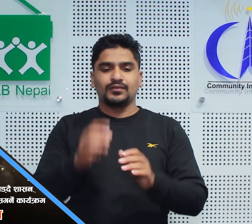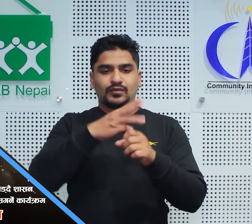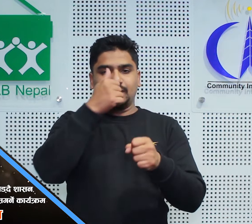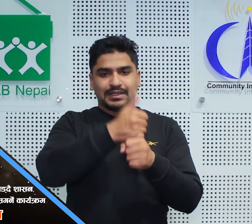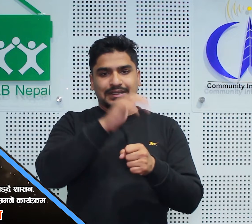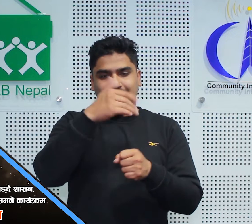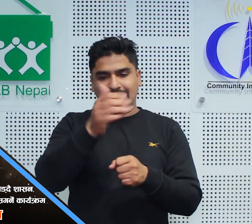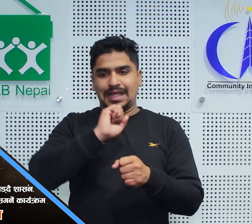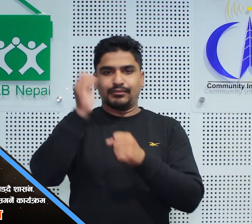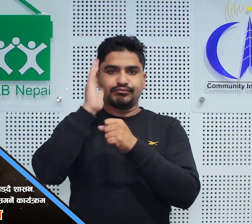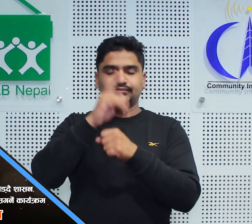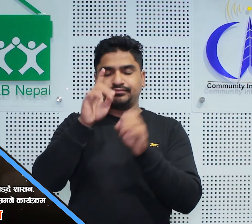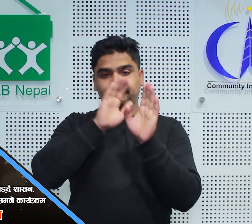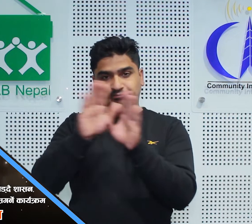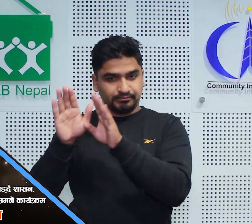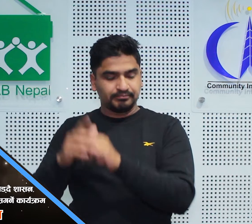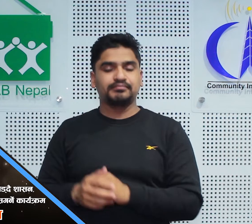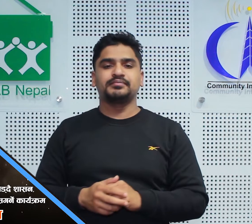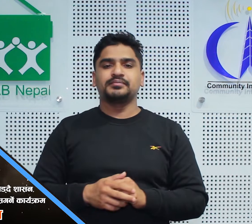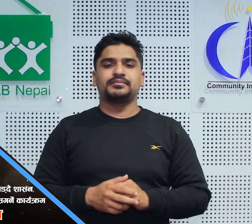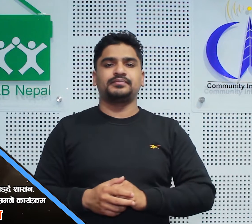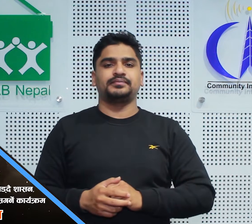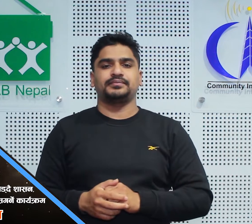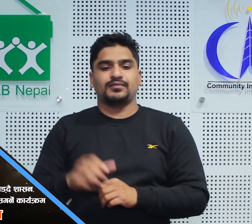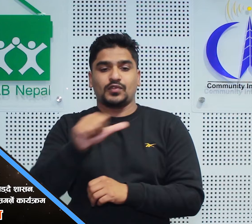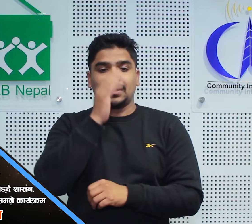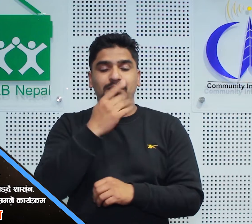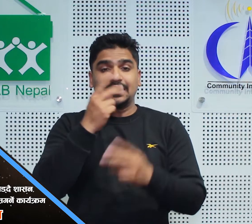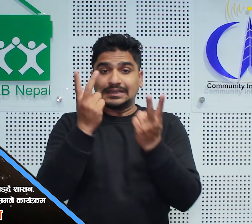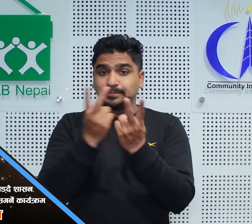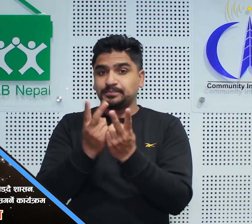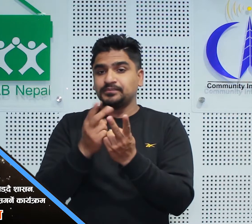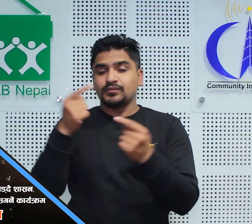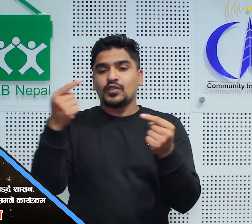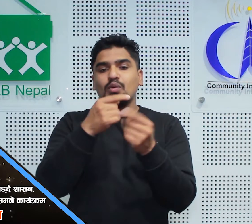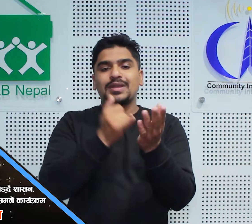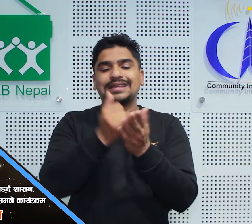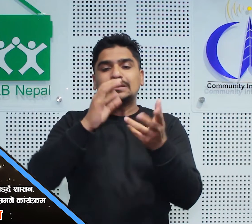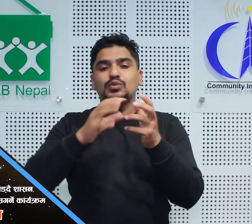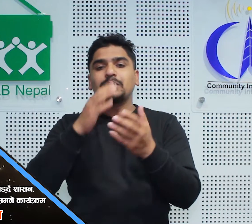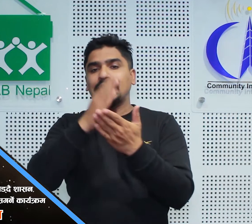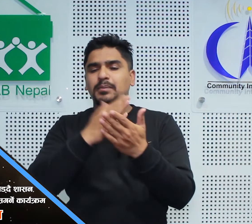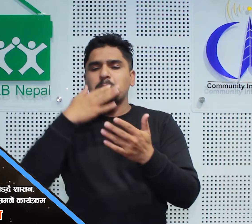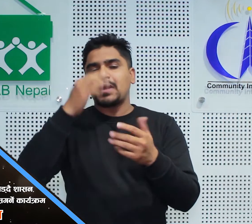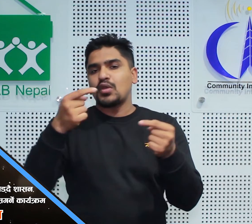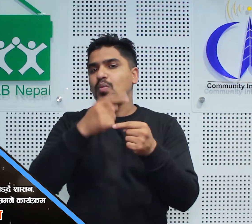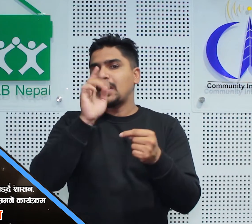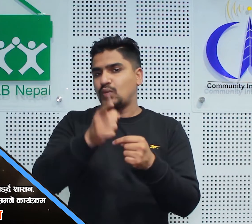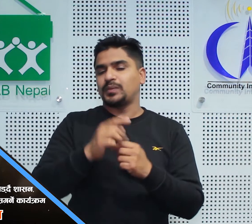उपाध्यक्षज्यूलाई आफ्नो मन्तव्यको लागि धन्यवाद दिन चाहन्छु। उहाँले भन्नुभए जस्तै यो नमुना कृषि उद्यम कार्यक्रम साँच्चीकै नमुना छ।